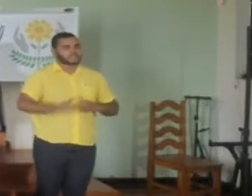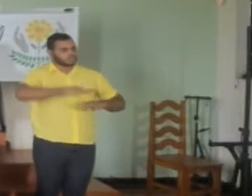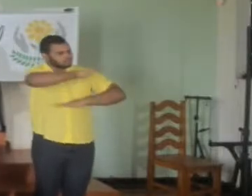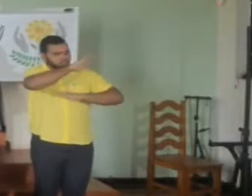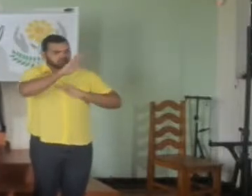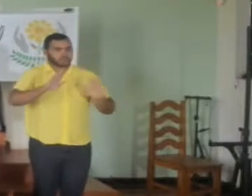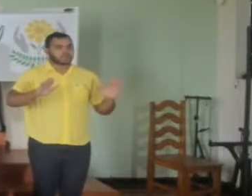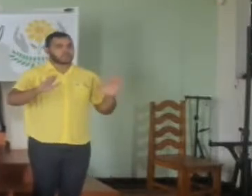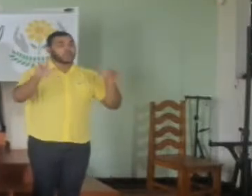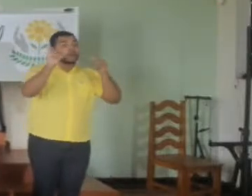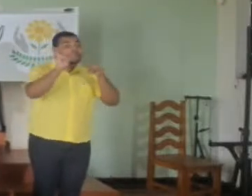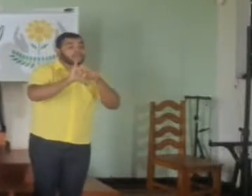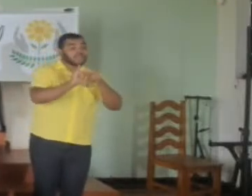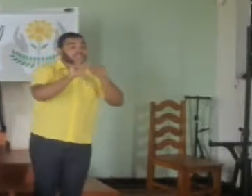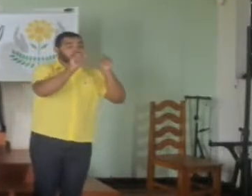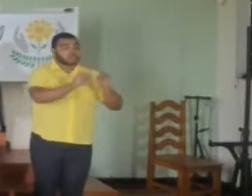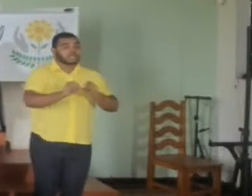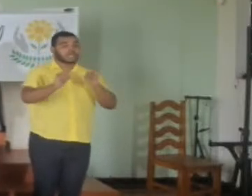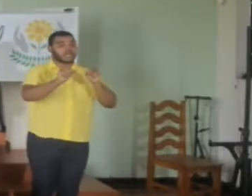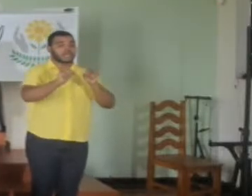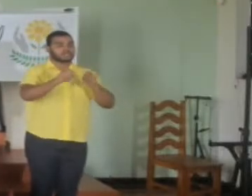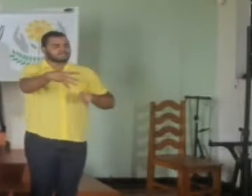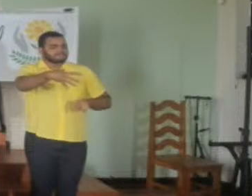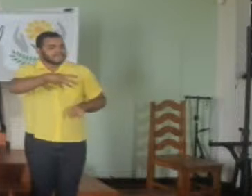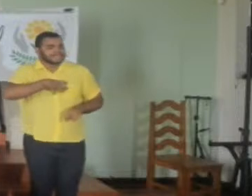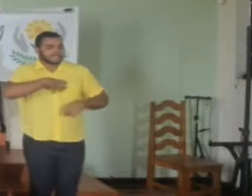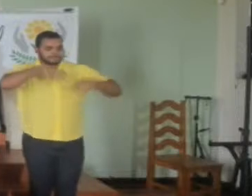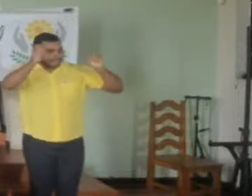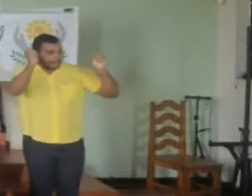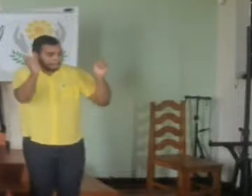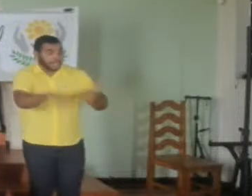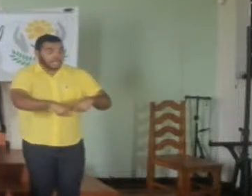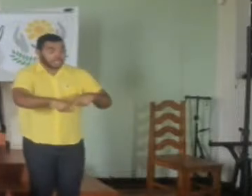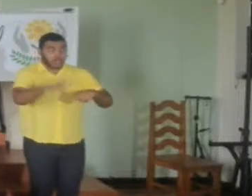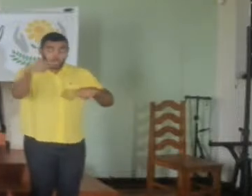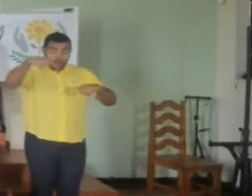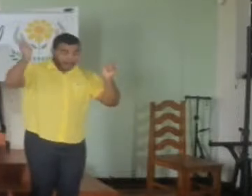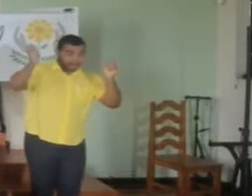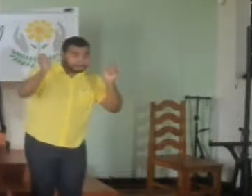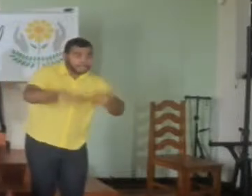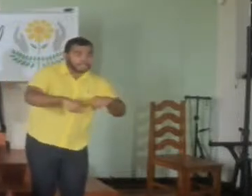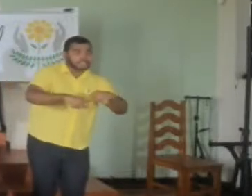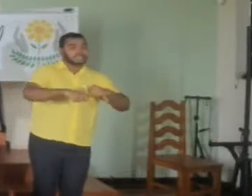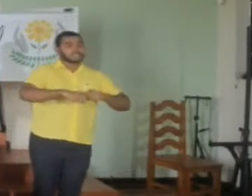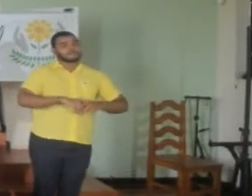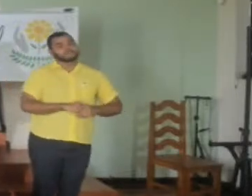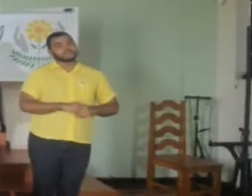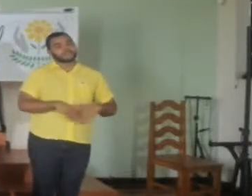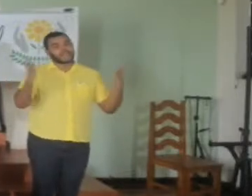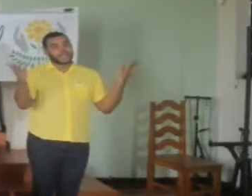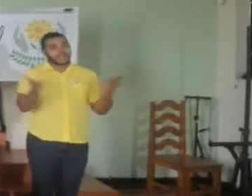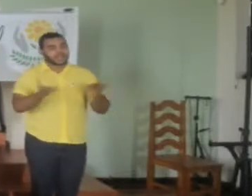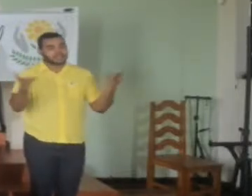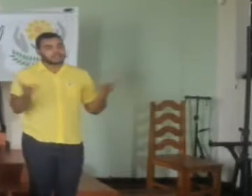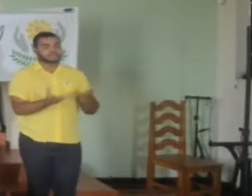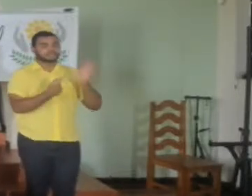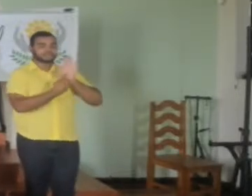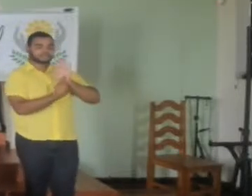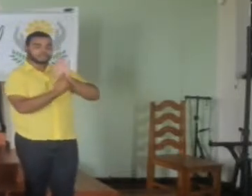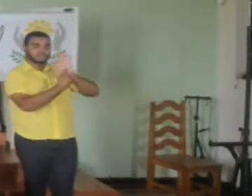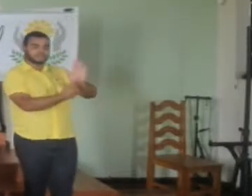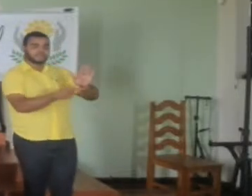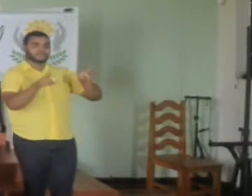com deficiência, fazendo que ele se sinta capaz. Neste momento, nós